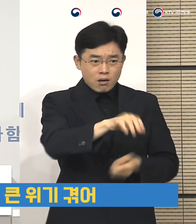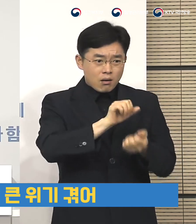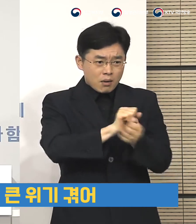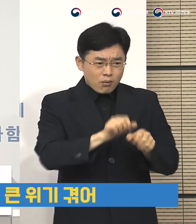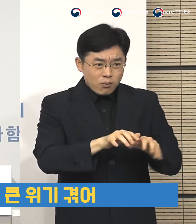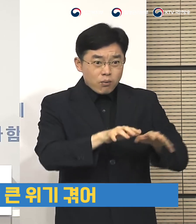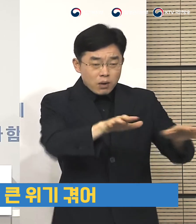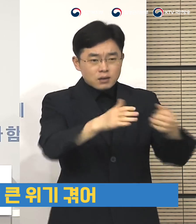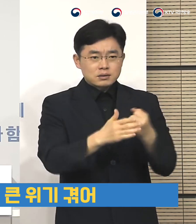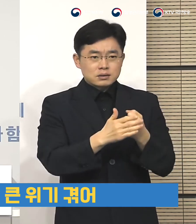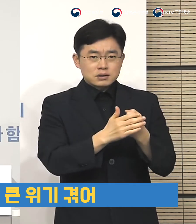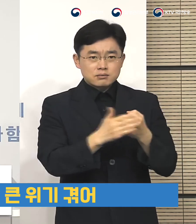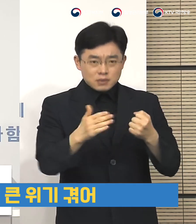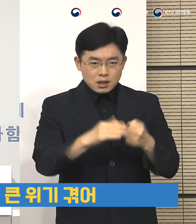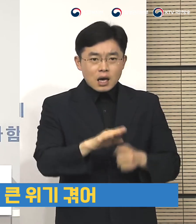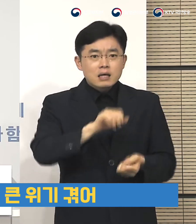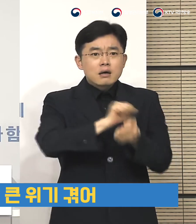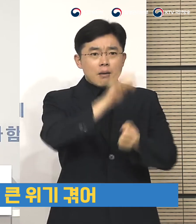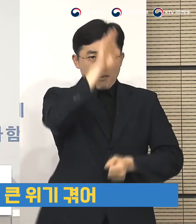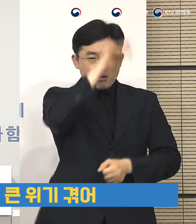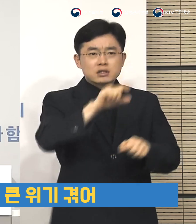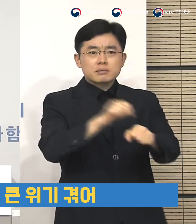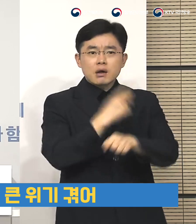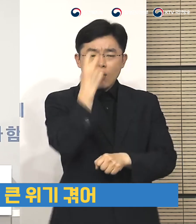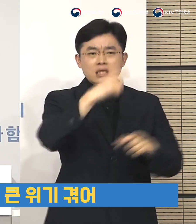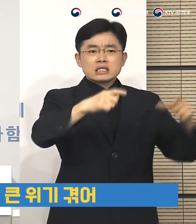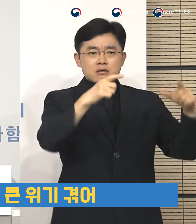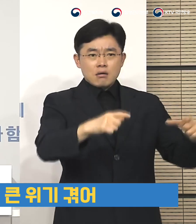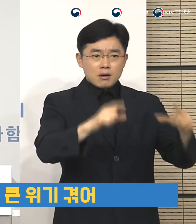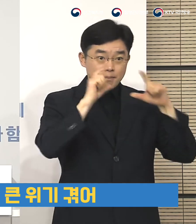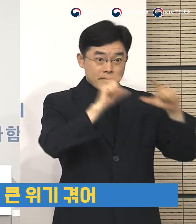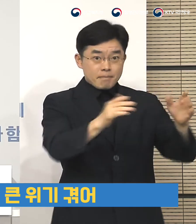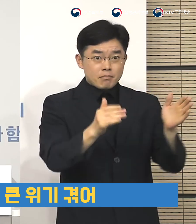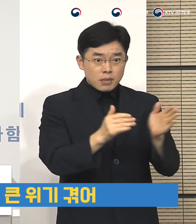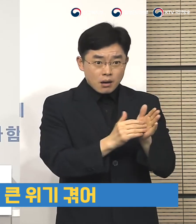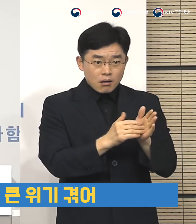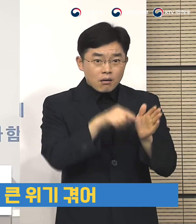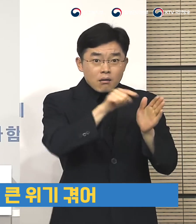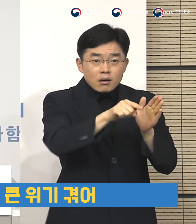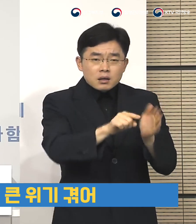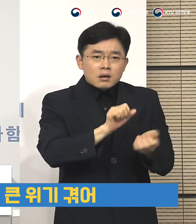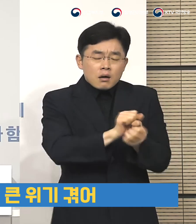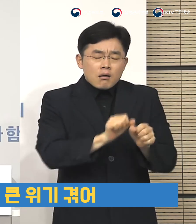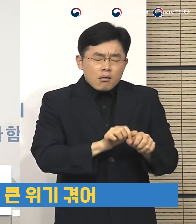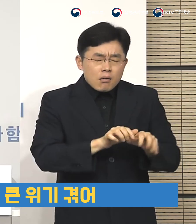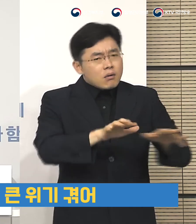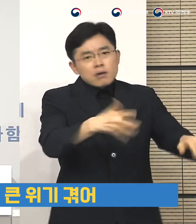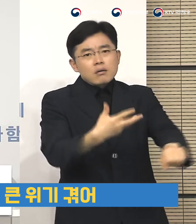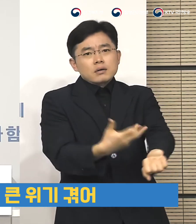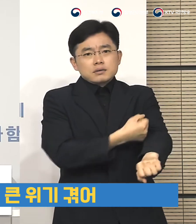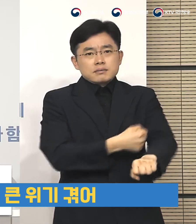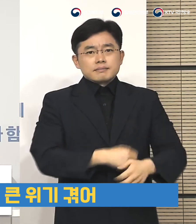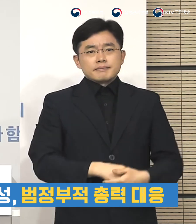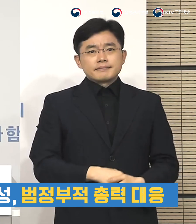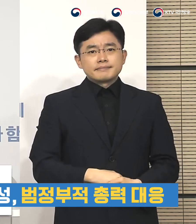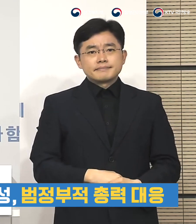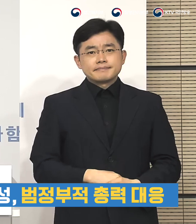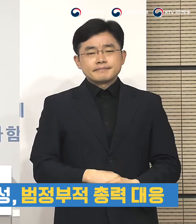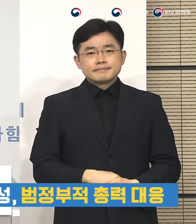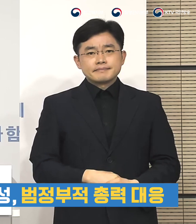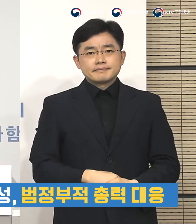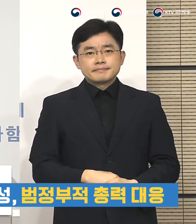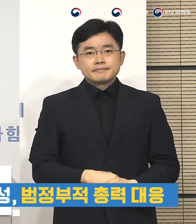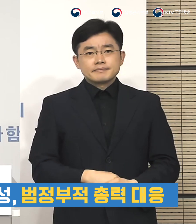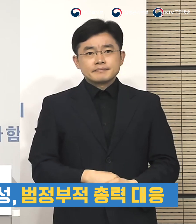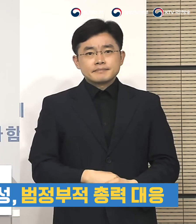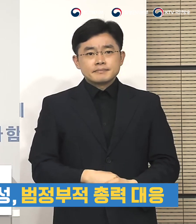감염병 특별관리 지역으로 지정될 정도로 감염의 확산세가 거셌었습니다. 감염